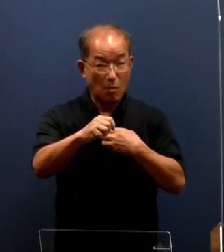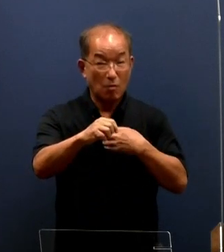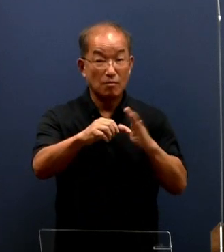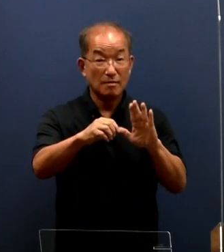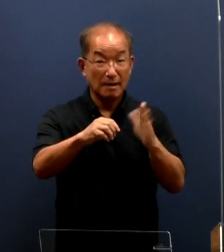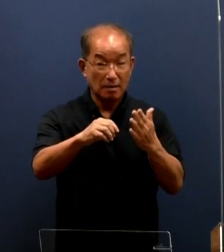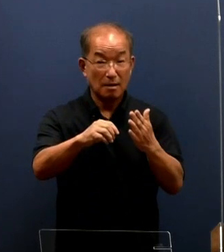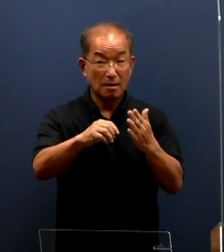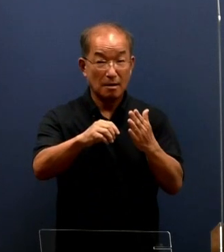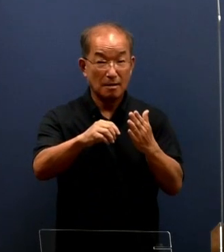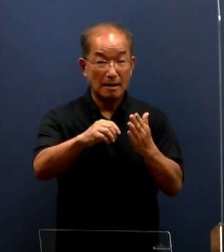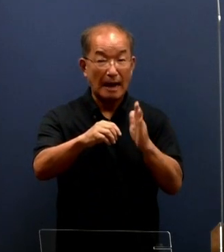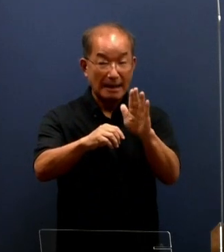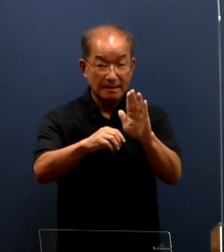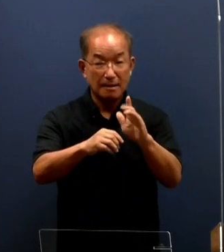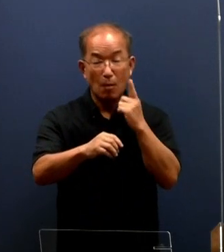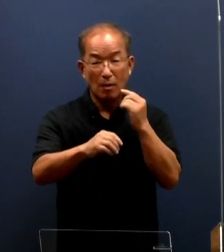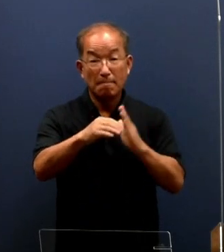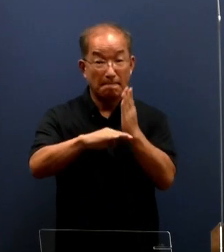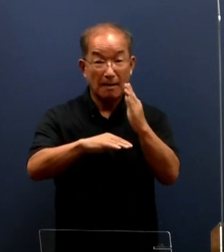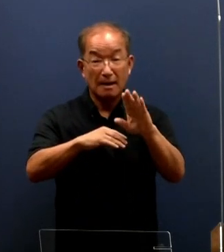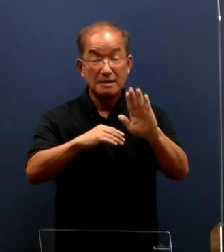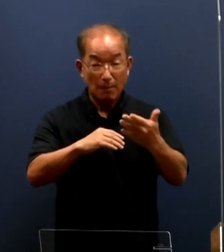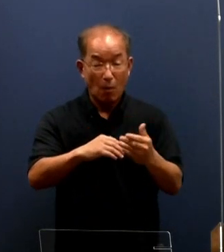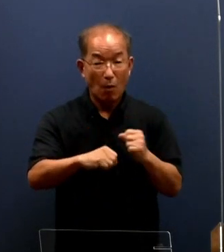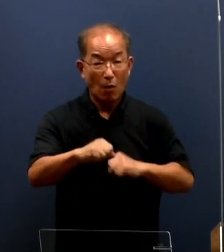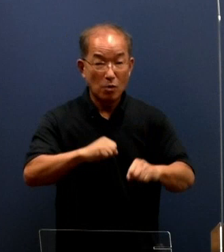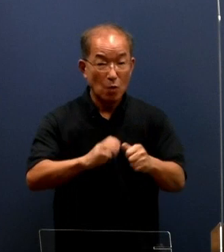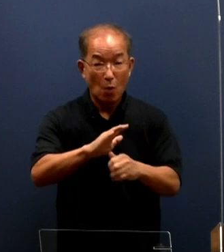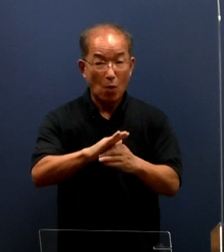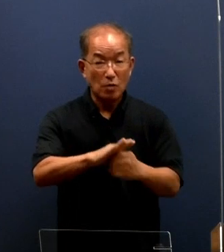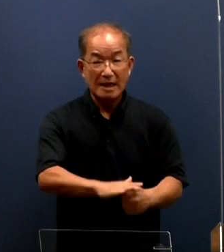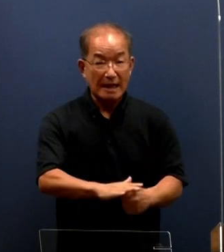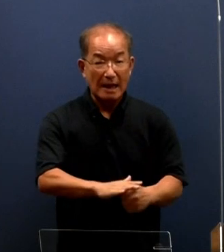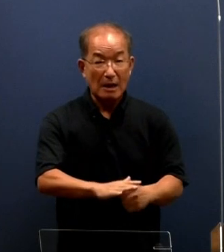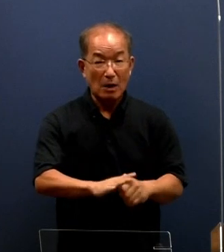行動制限はしないということはよもや言われないと思いますので、